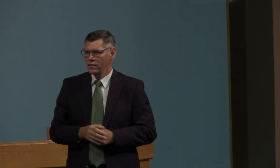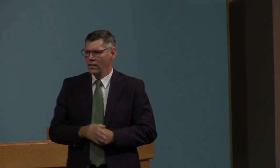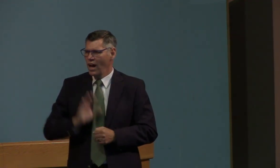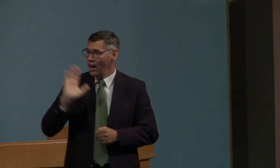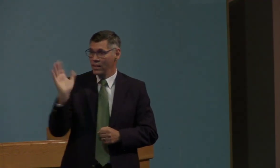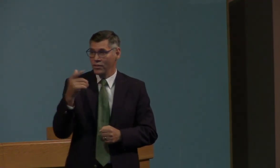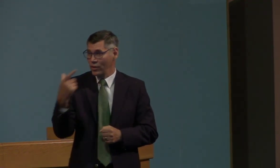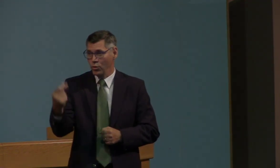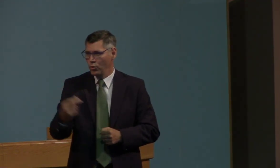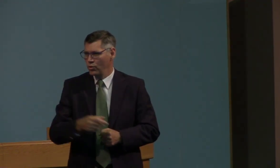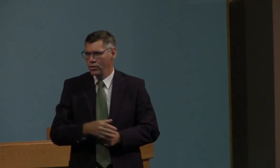Alles wat ek doen.